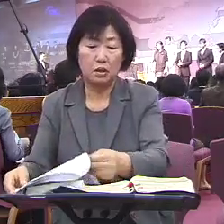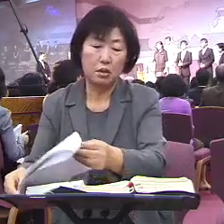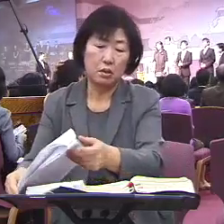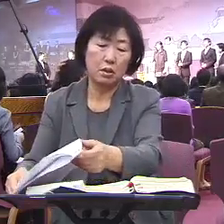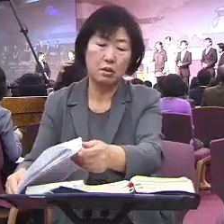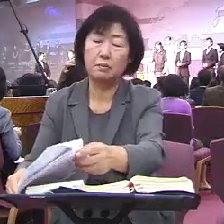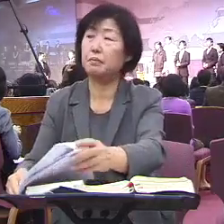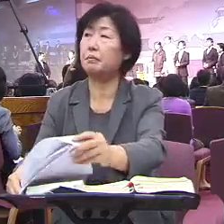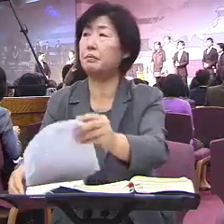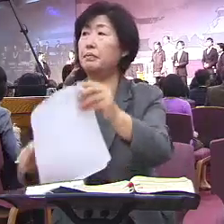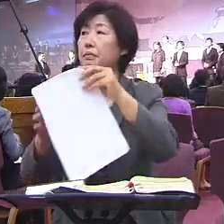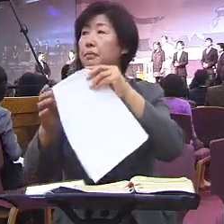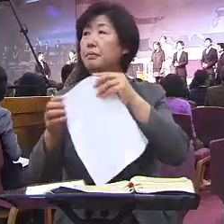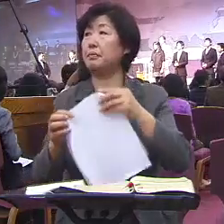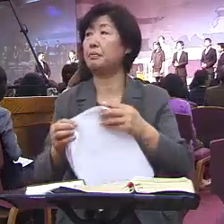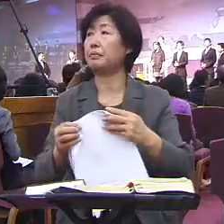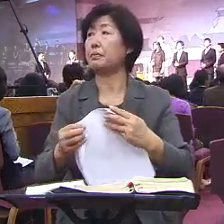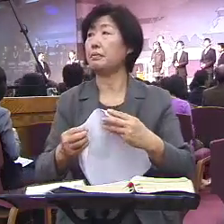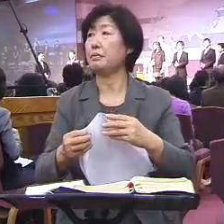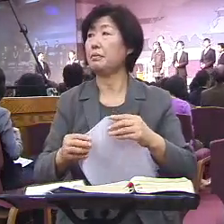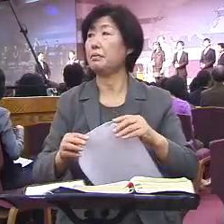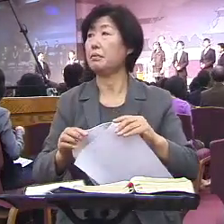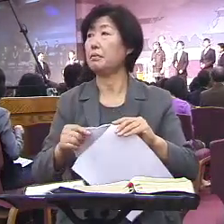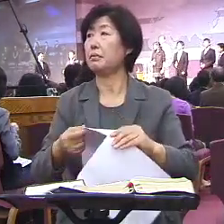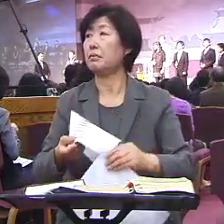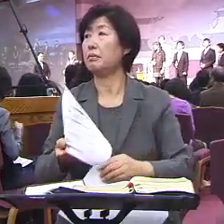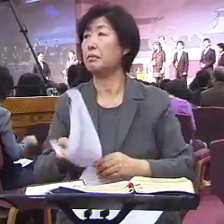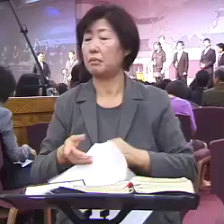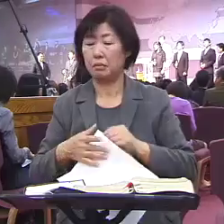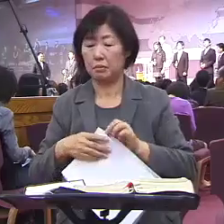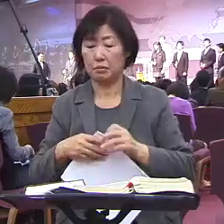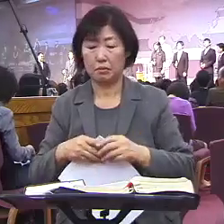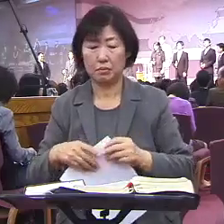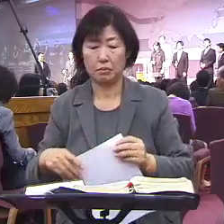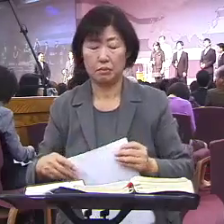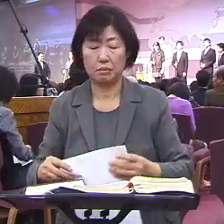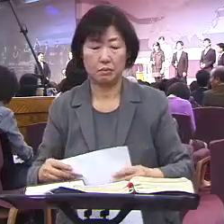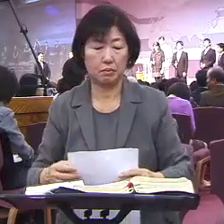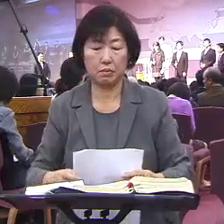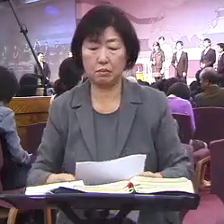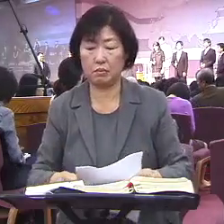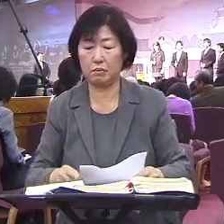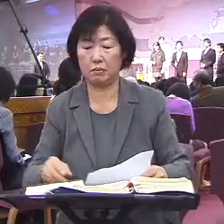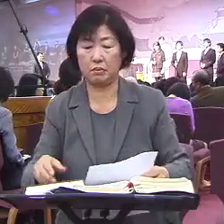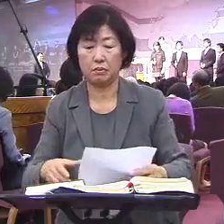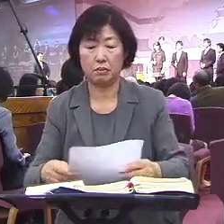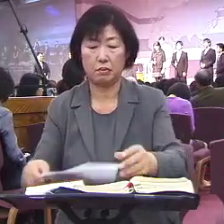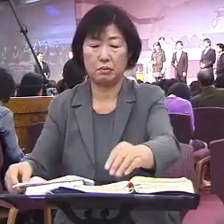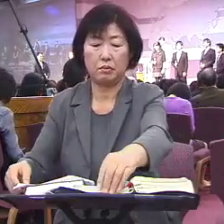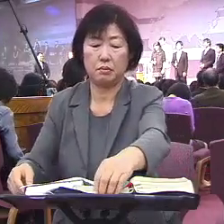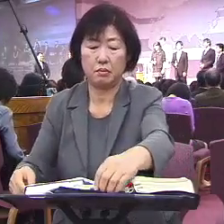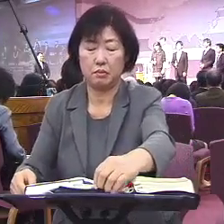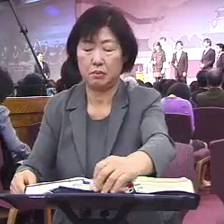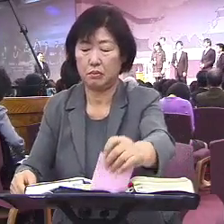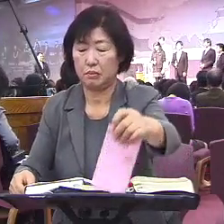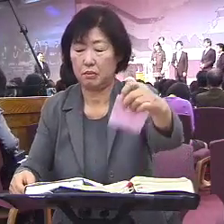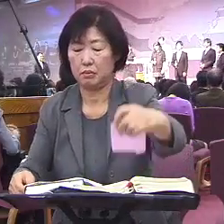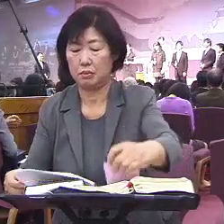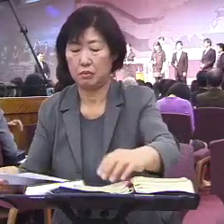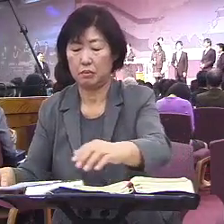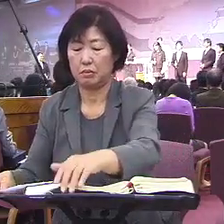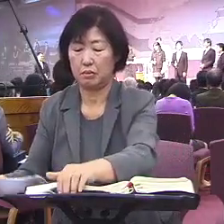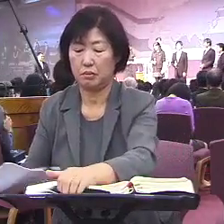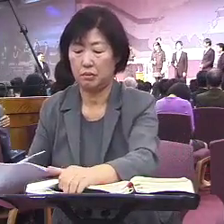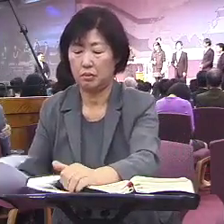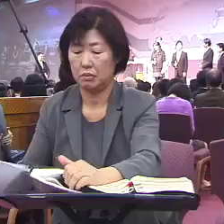이 시간 준비하신 헌금으로 하나님 앞에 계속 예배하기를 원합니다. 오늘 헌금송으로는 청년부의